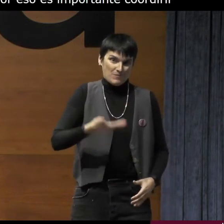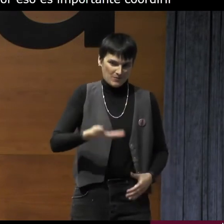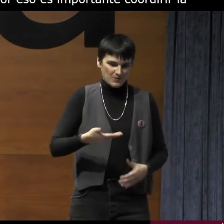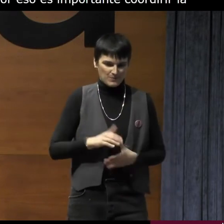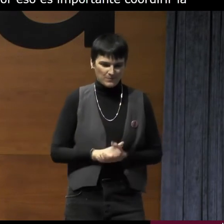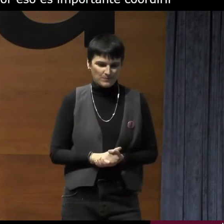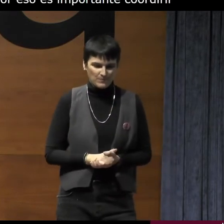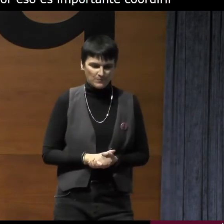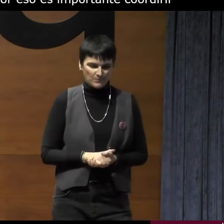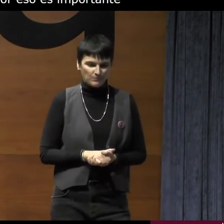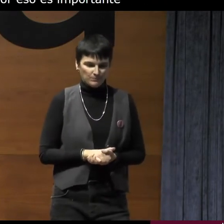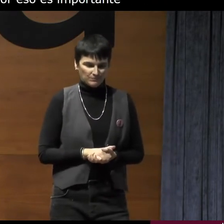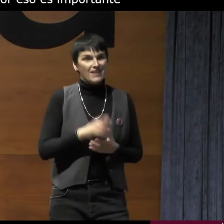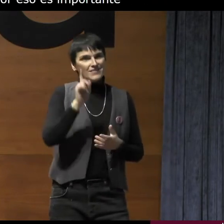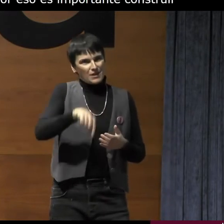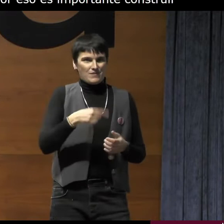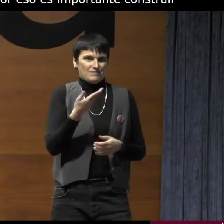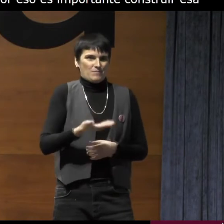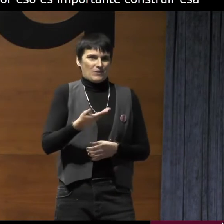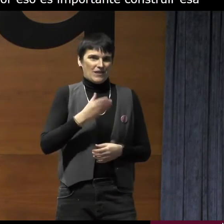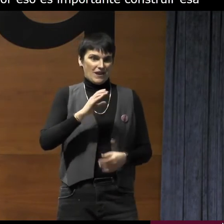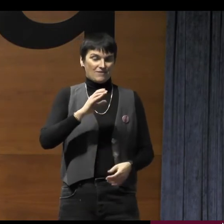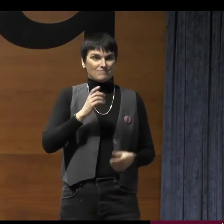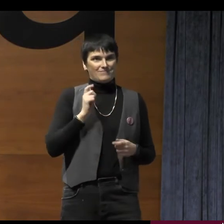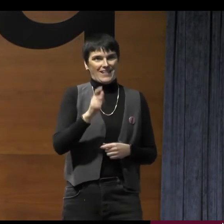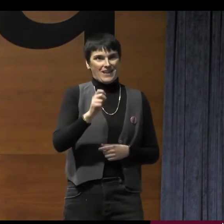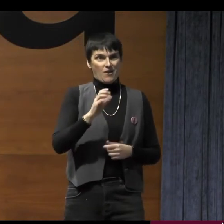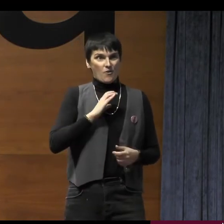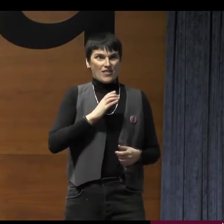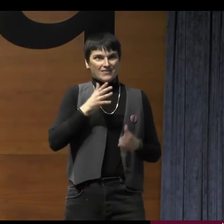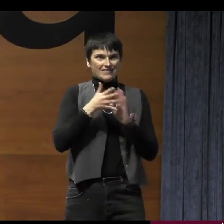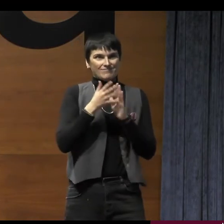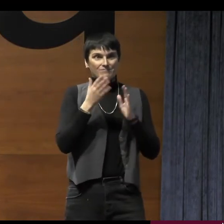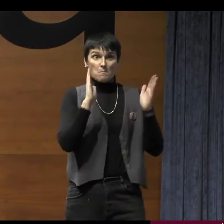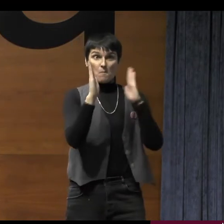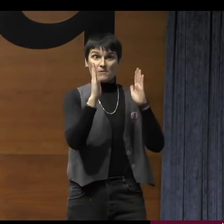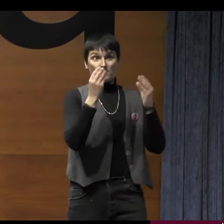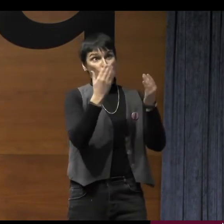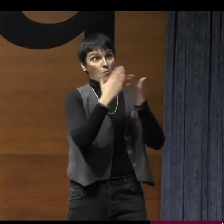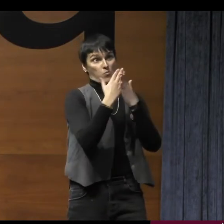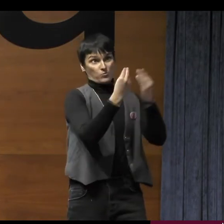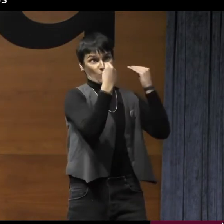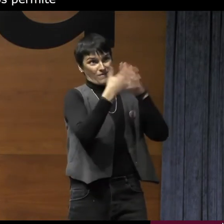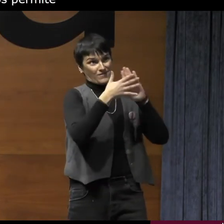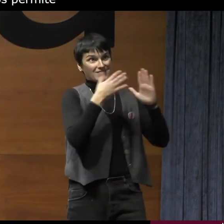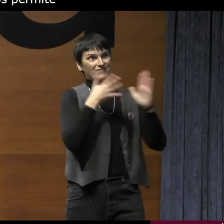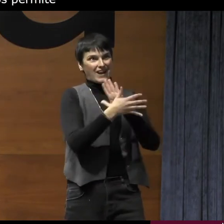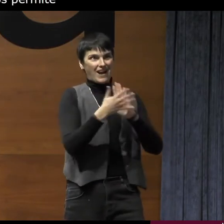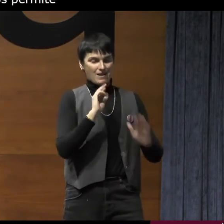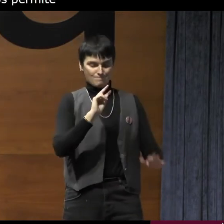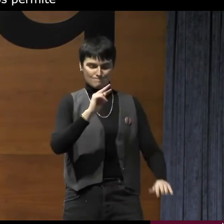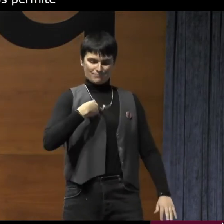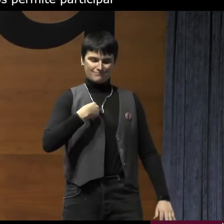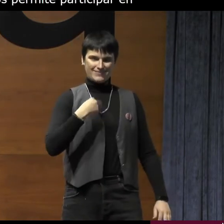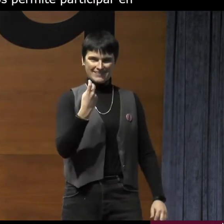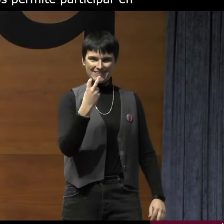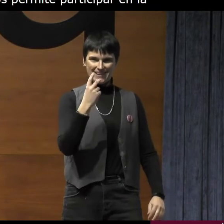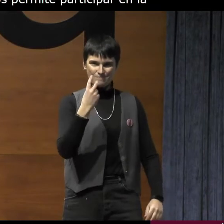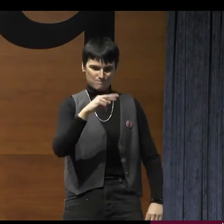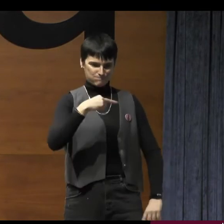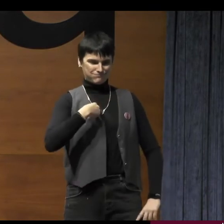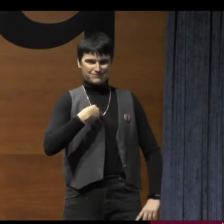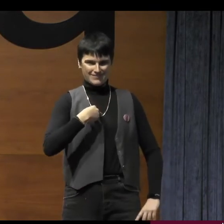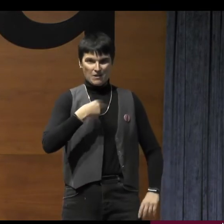permite, además, participar en la comunidad etnolingüística, en la comunidad sorda, y que en el momento en el que